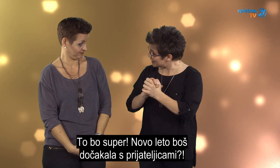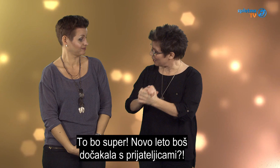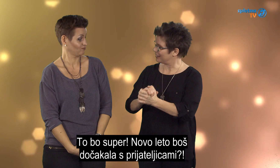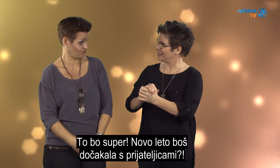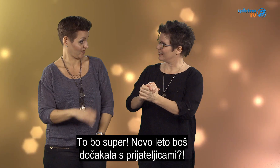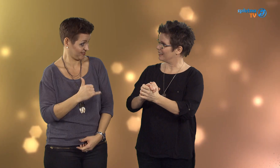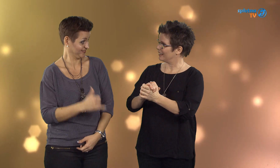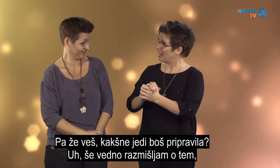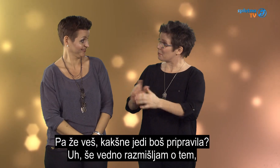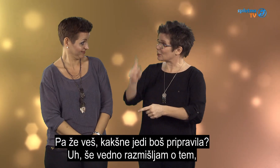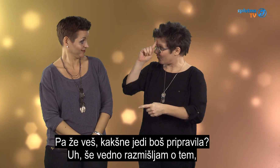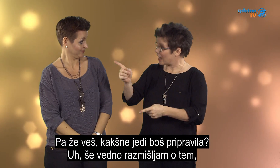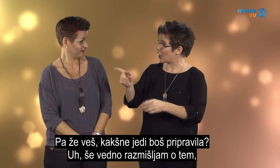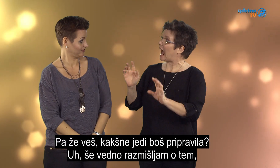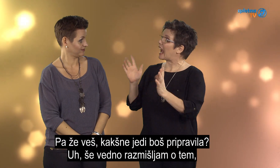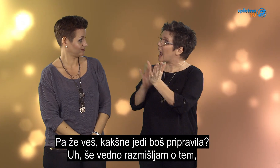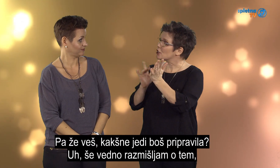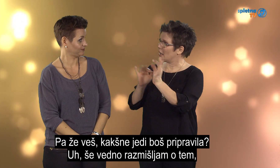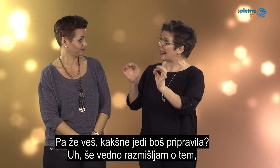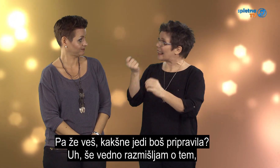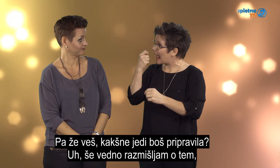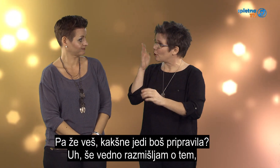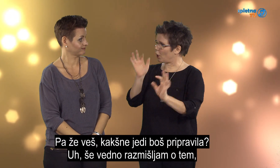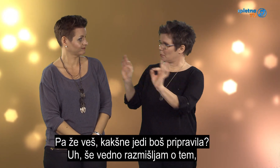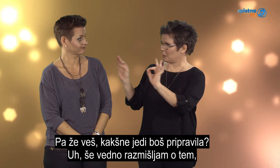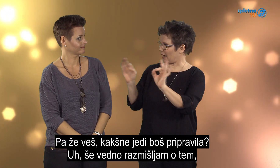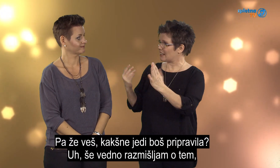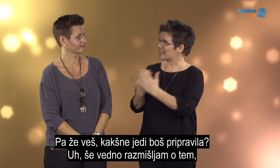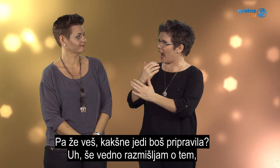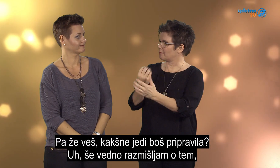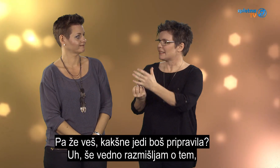prijateljicami. Pa že veš, kakšne jedi boš pripravila?